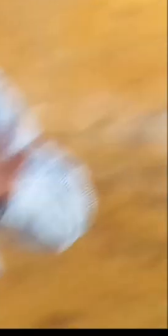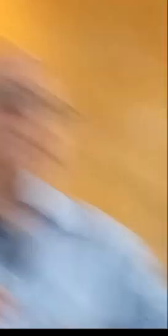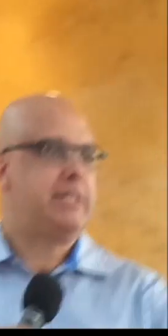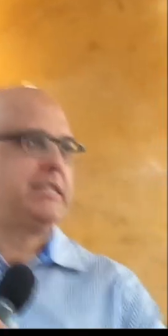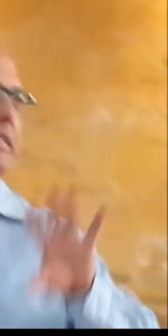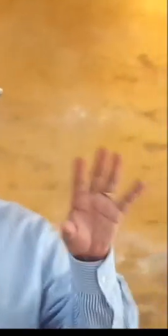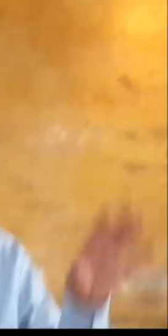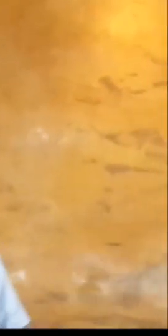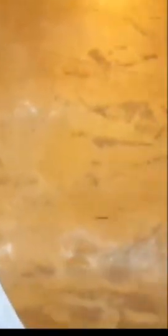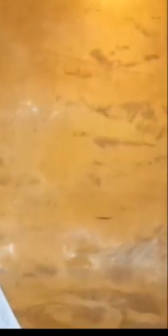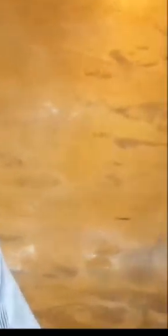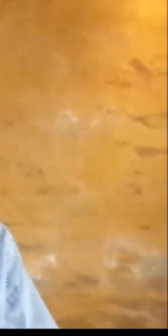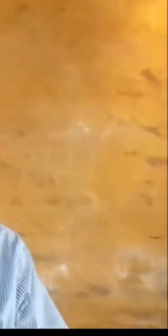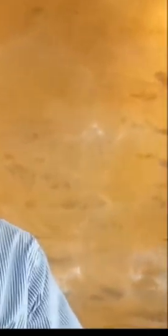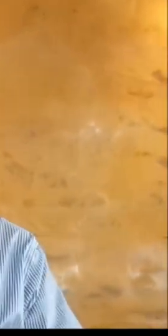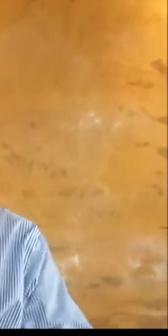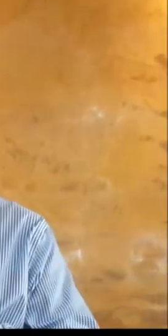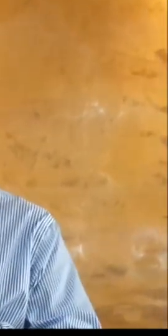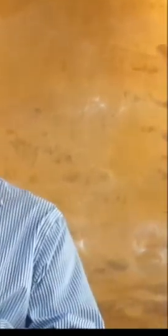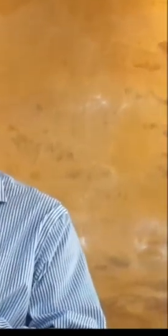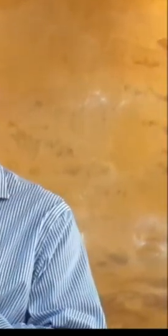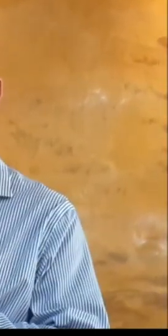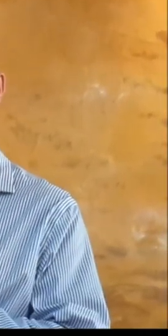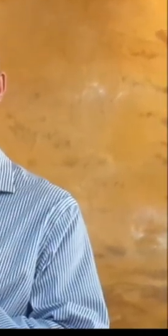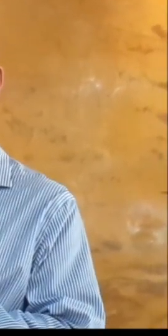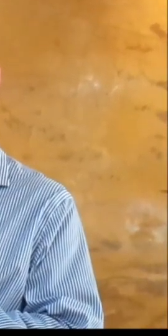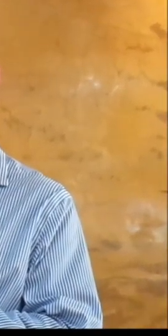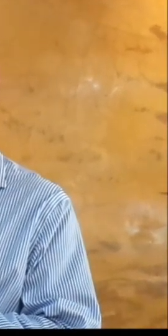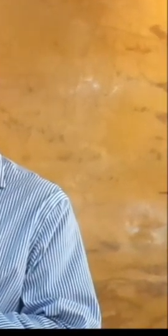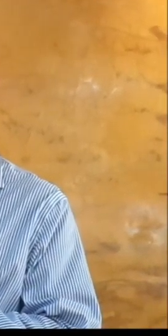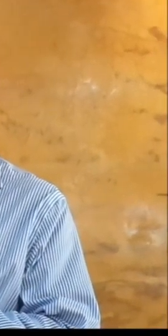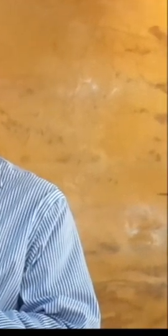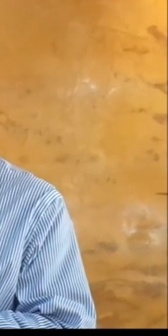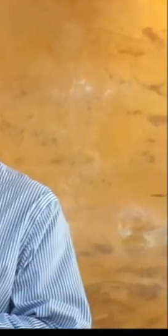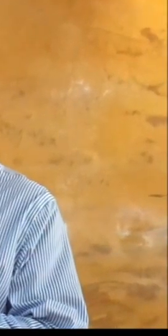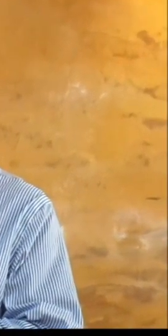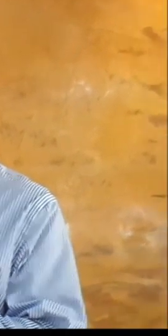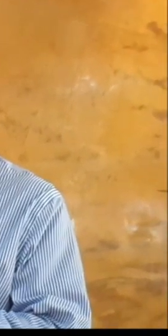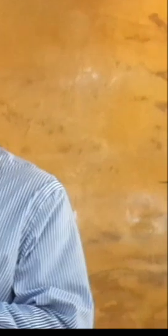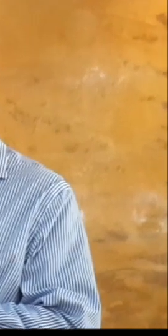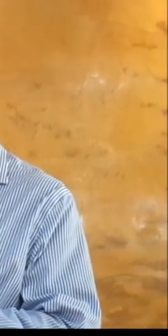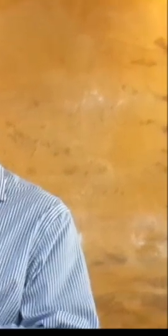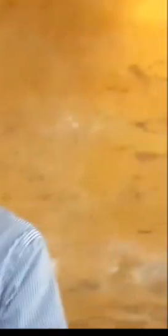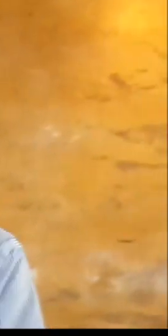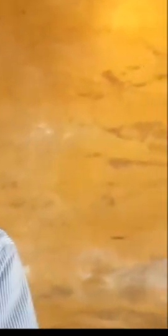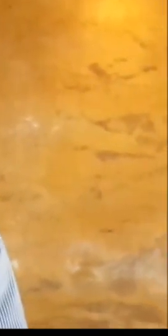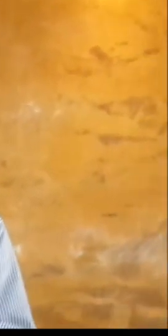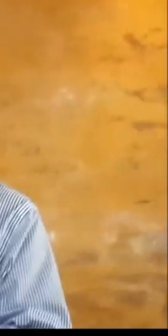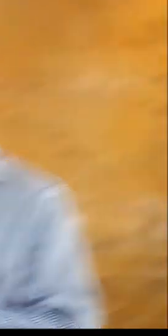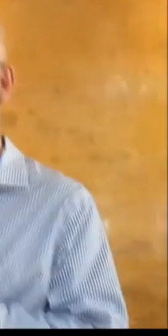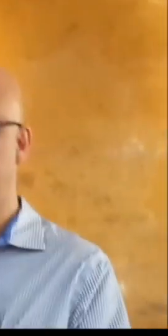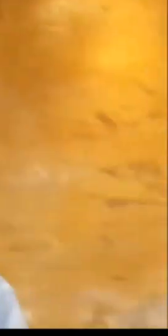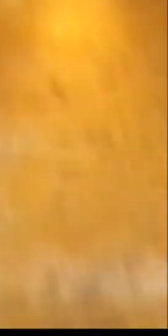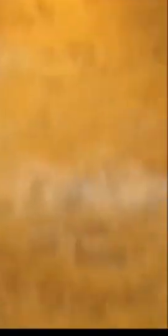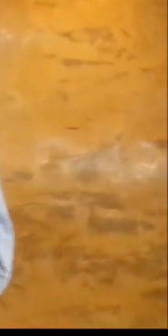imediatamente parece que esqueceu tudo e se dirigiu amorosamente para o seu filho, acolheu o seu